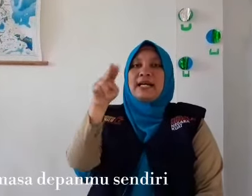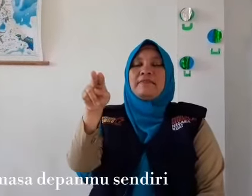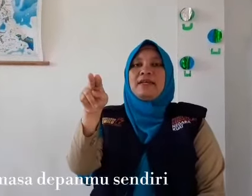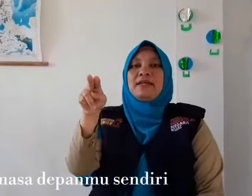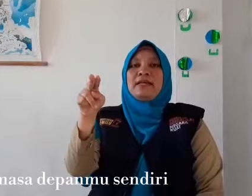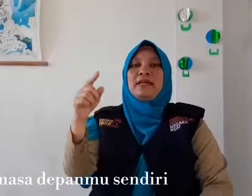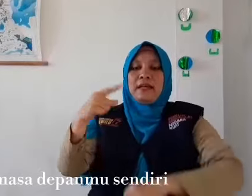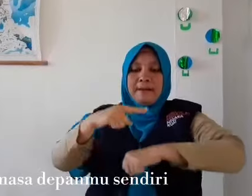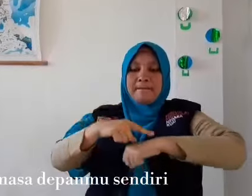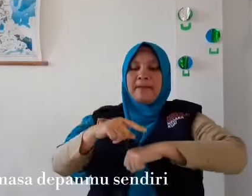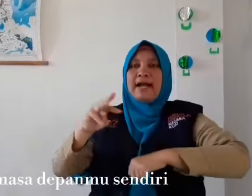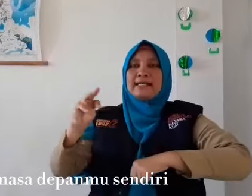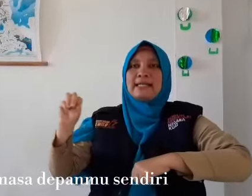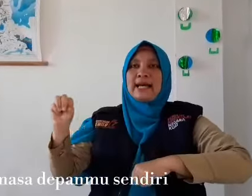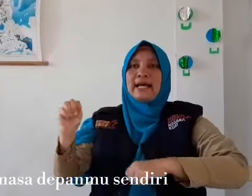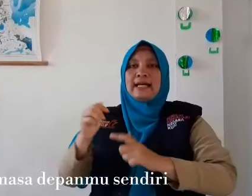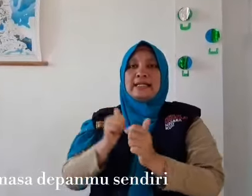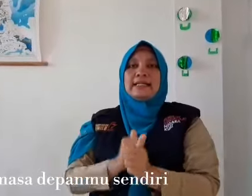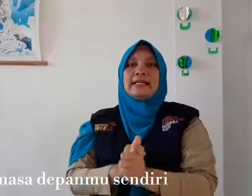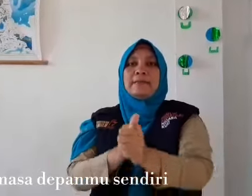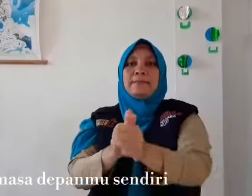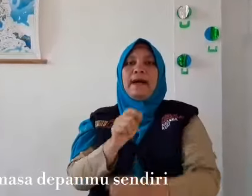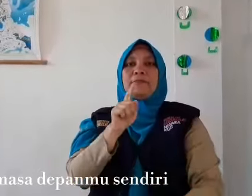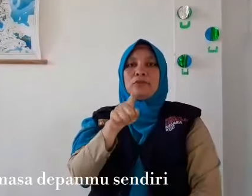demi masa depanmu